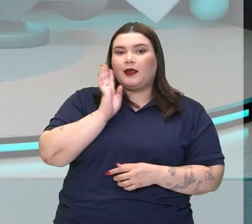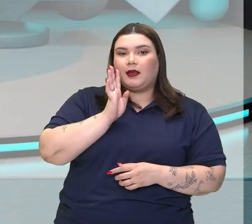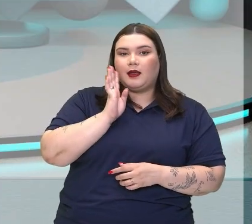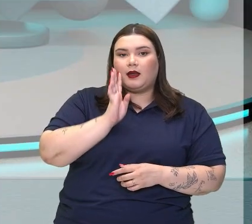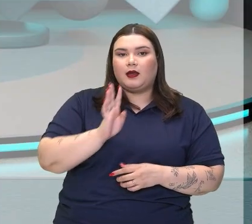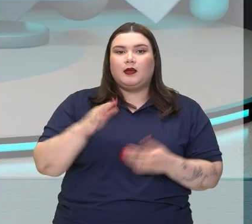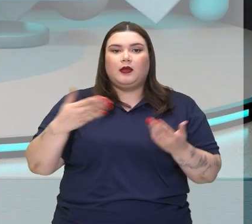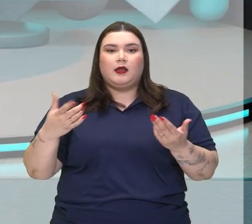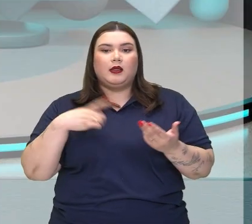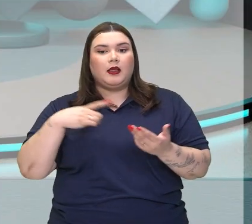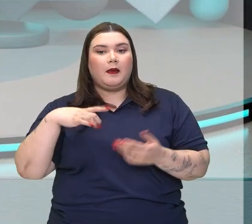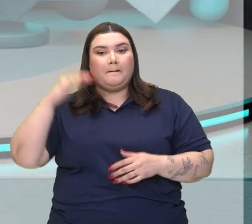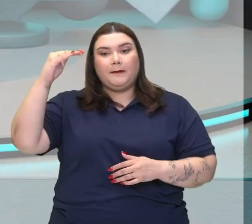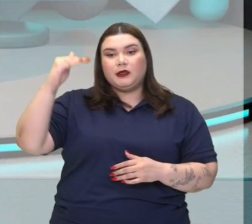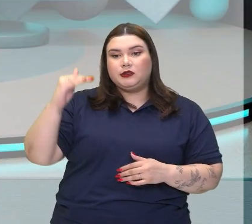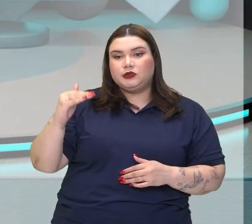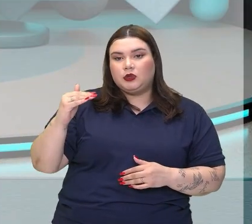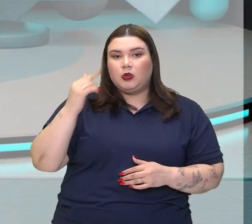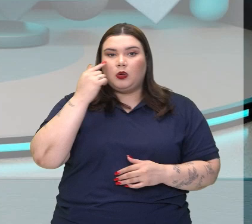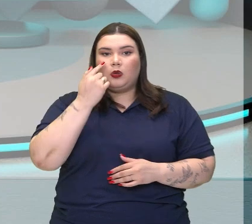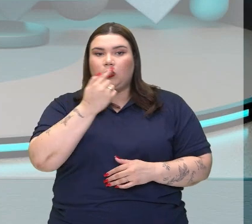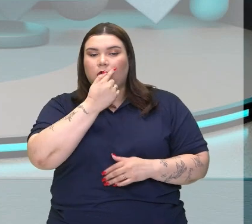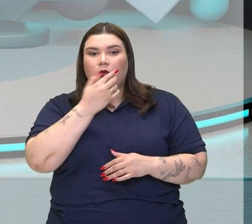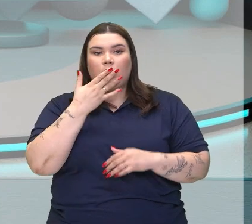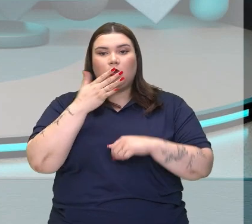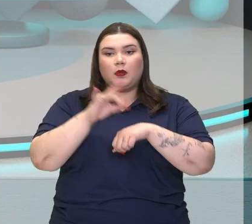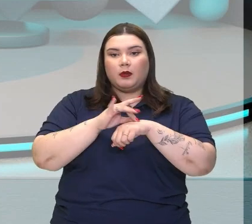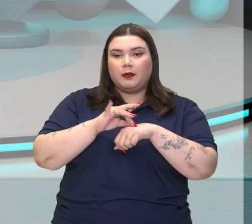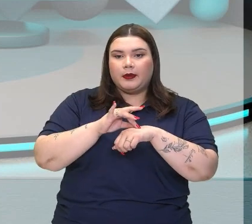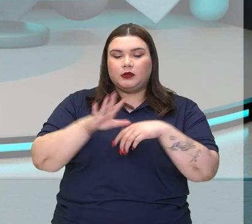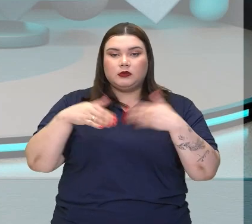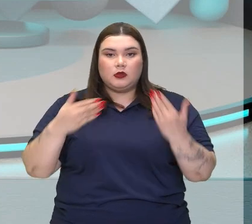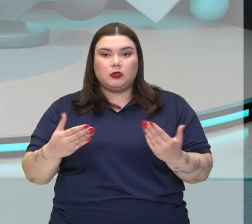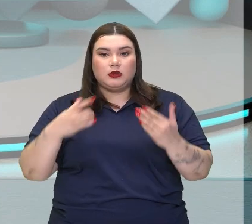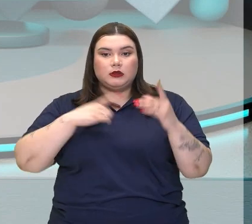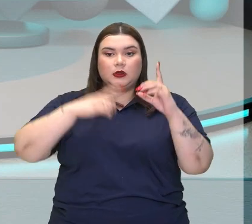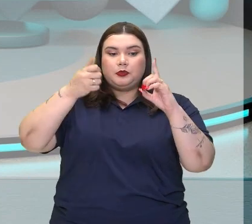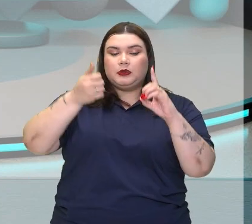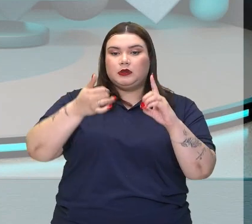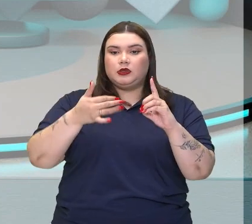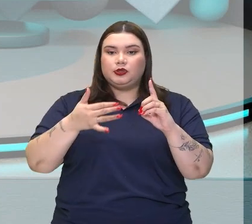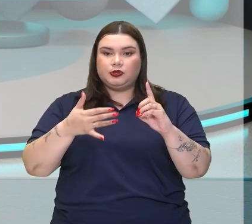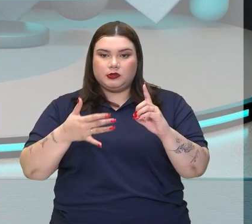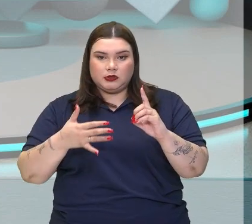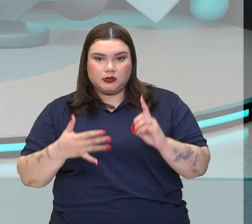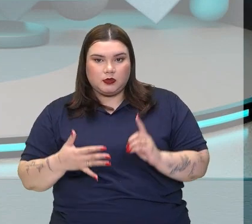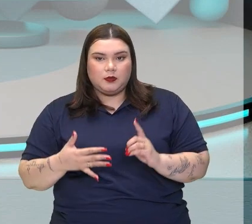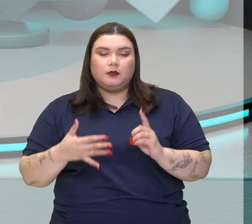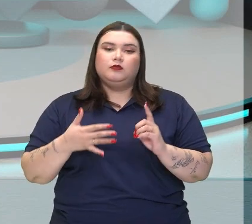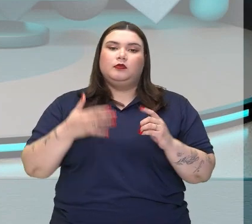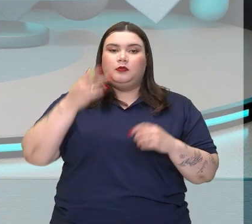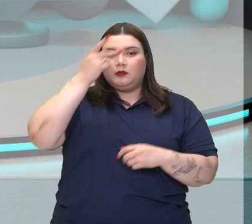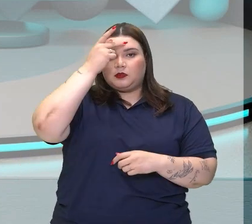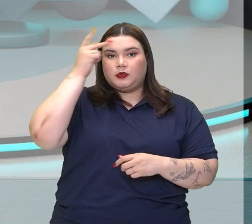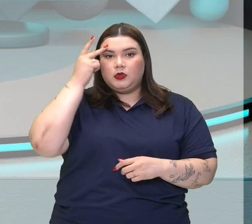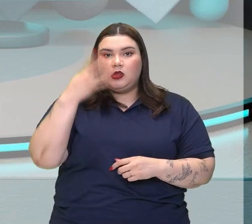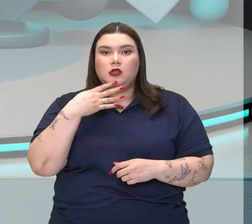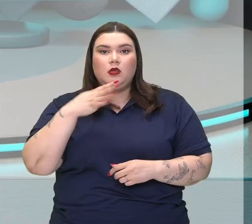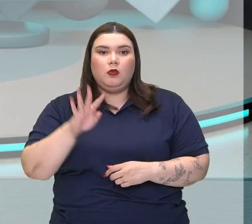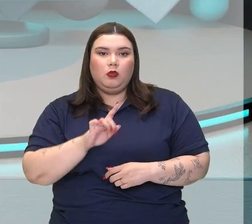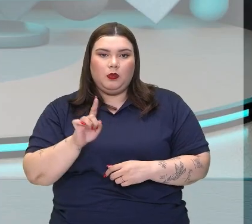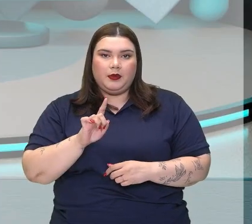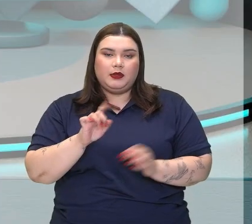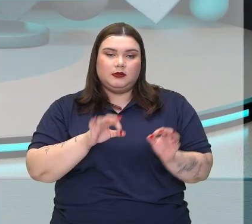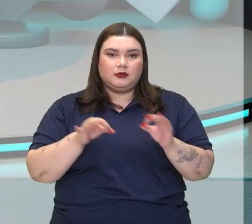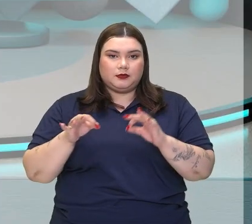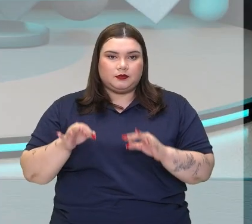ela tem a estatura baixa, tem os olhos pretos, então eu vou fazendo essa descrição, por exemplo, para alguém que não me conhece, vamos